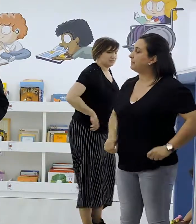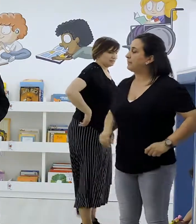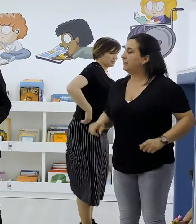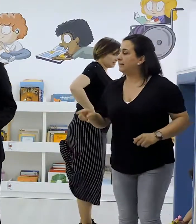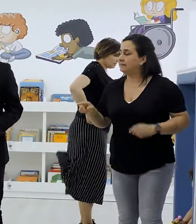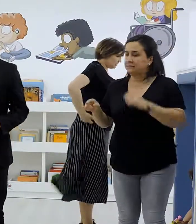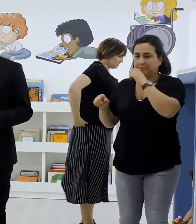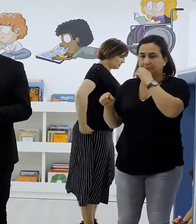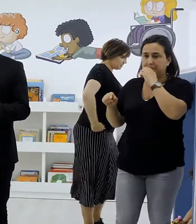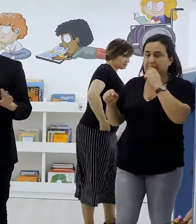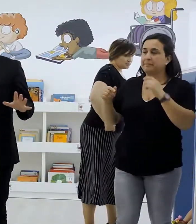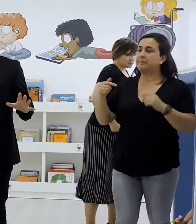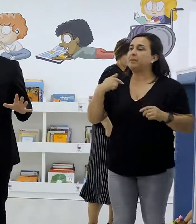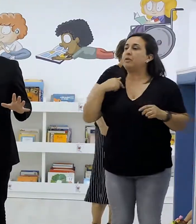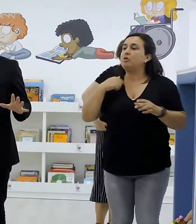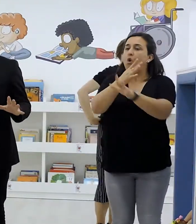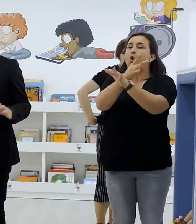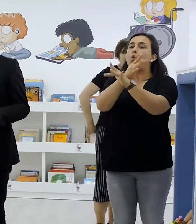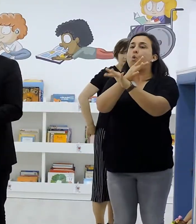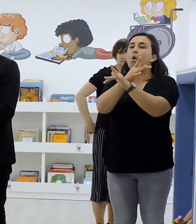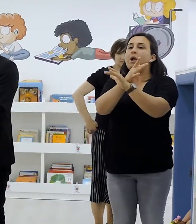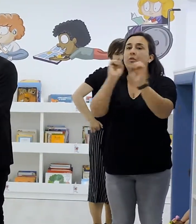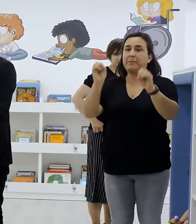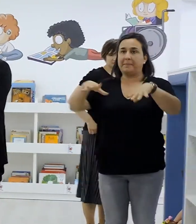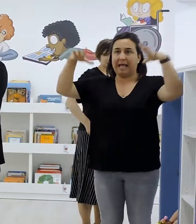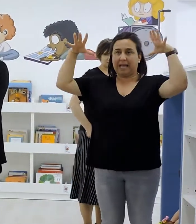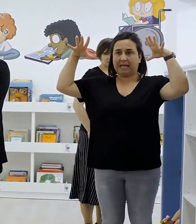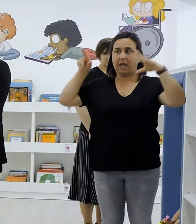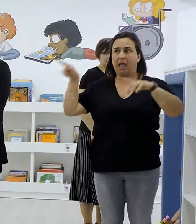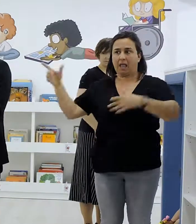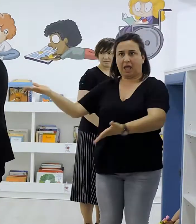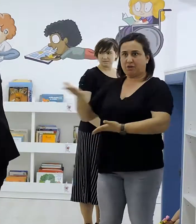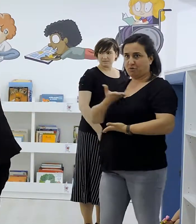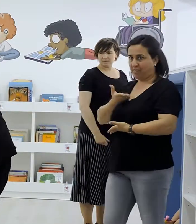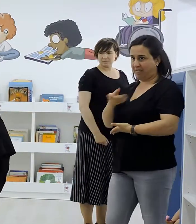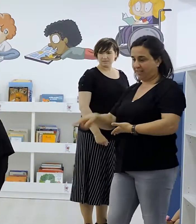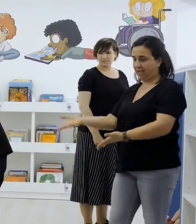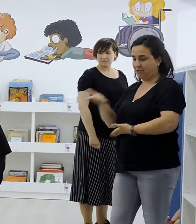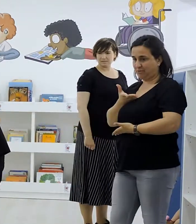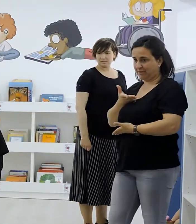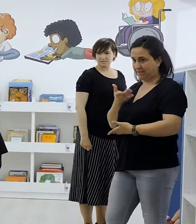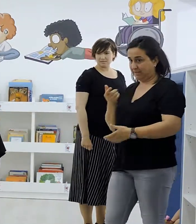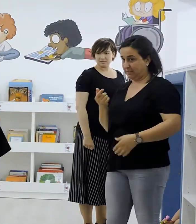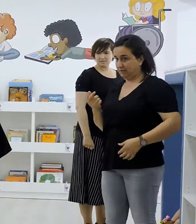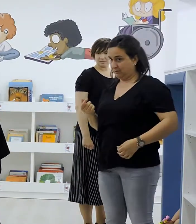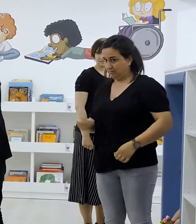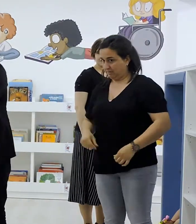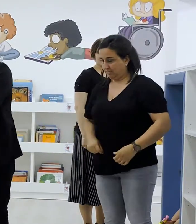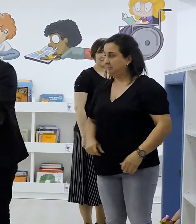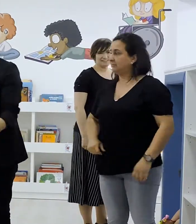Bueno, yo voy a haceros a todos un juego de magia, pero él me va a ayudar. Mira.